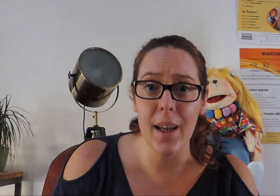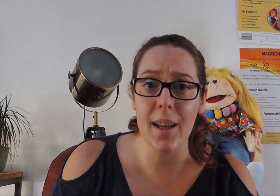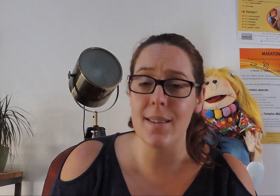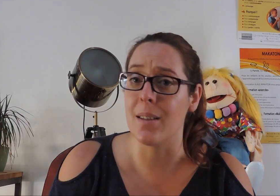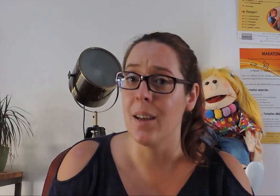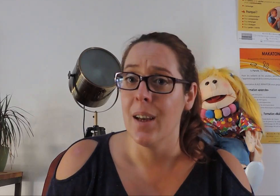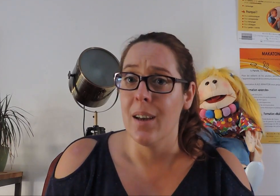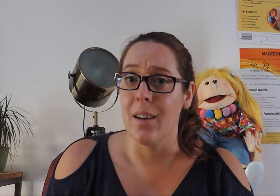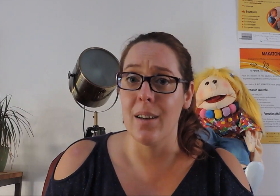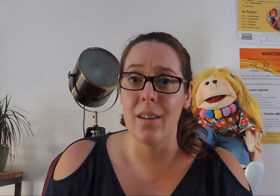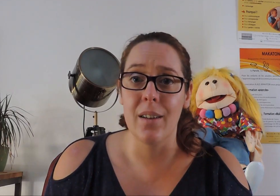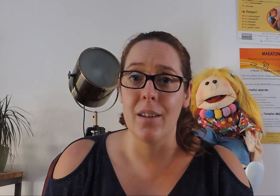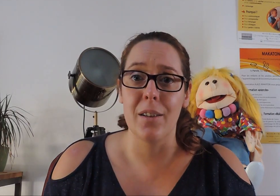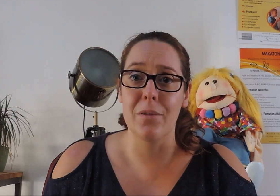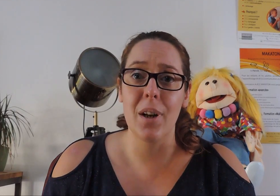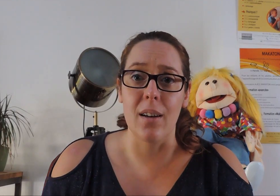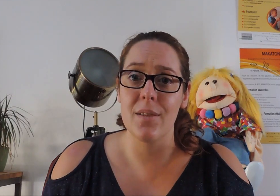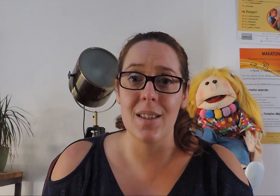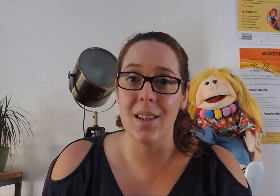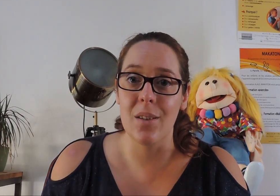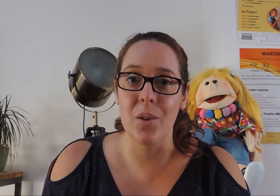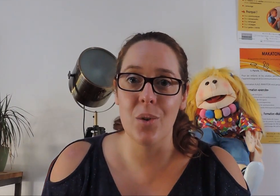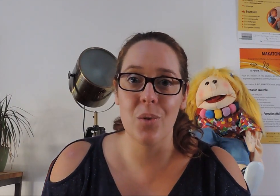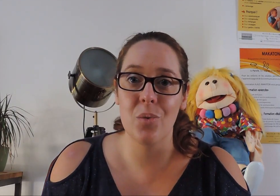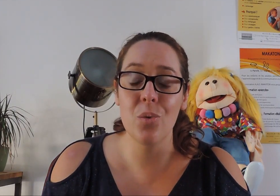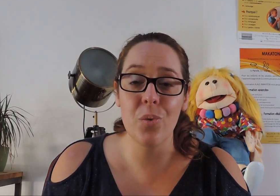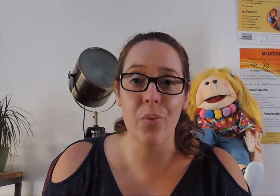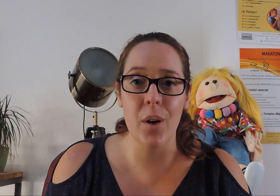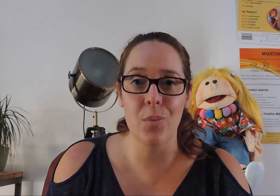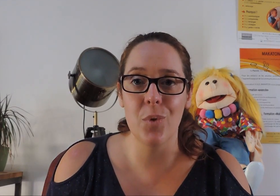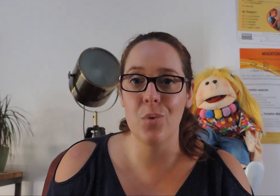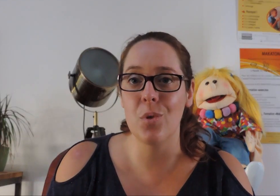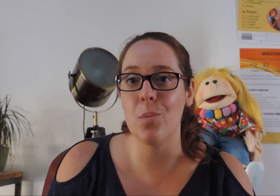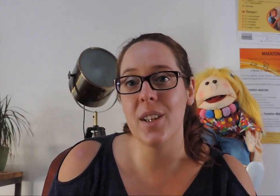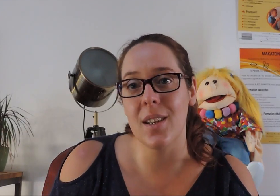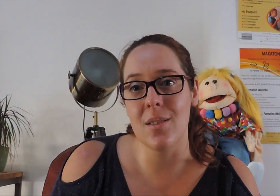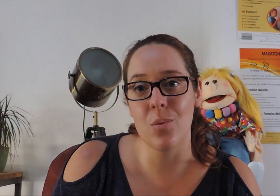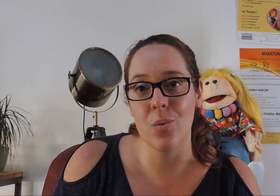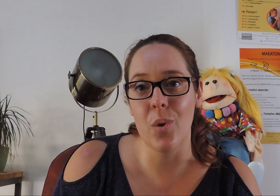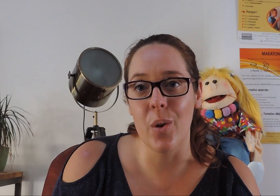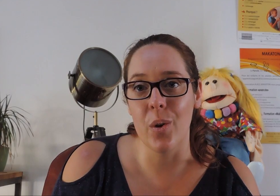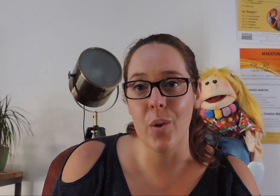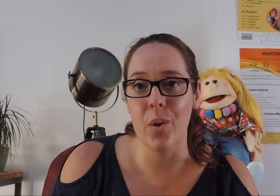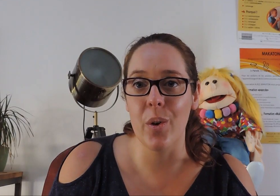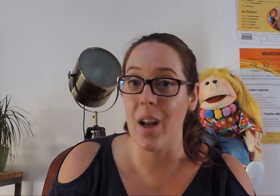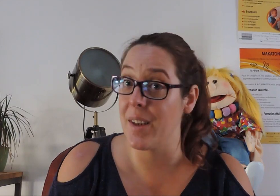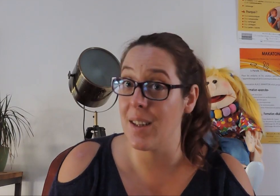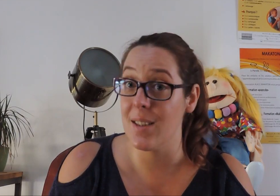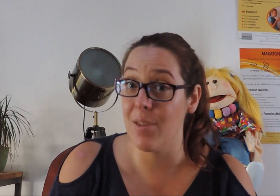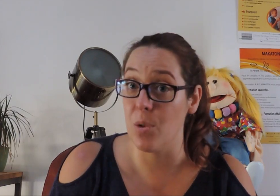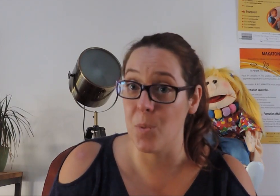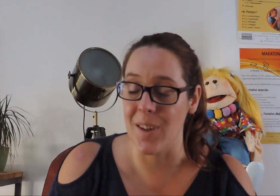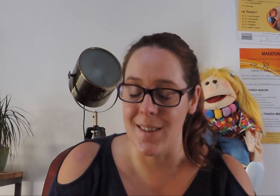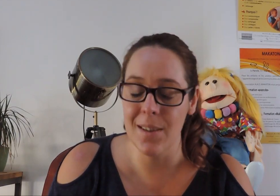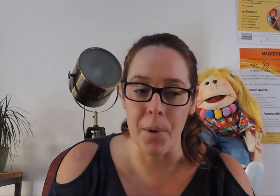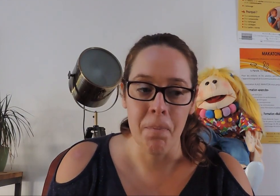PECS voilà c'est toute forme de communication alternative et augmentative